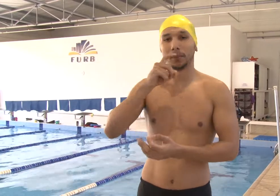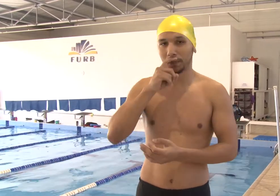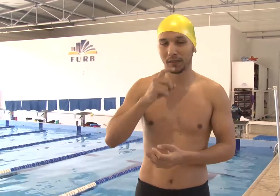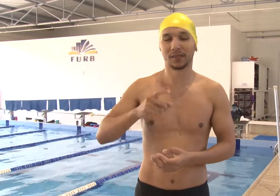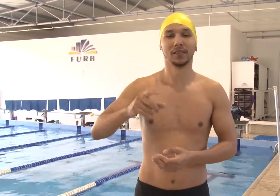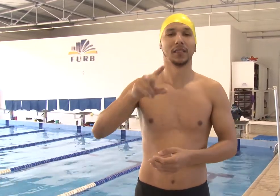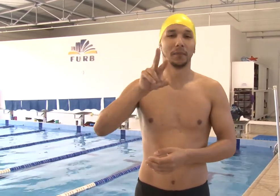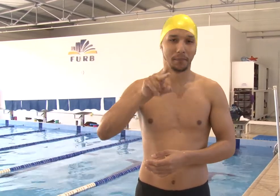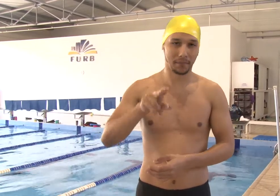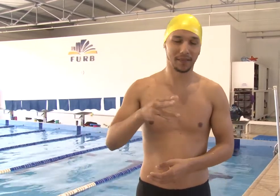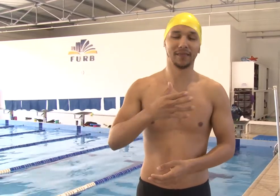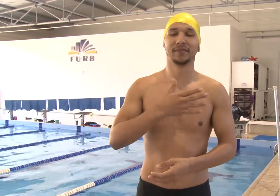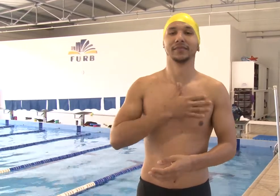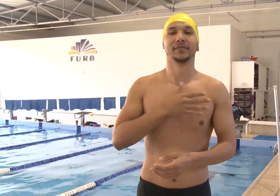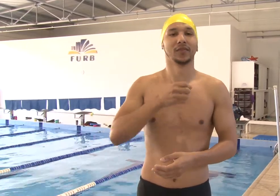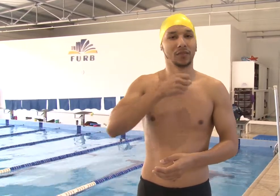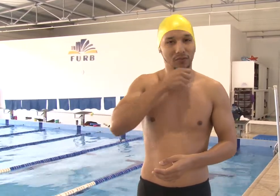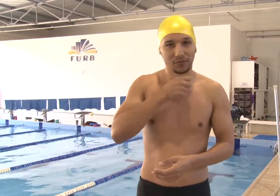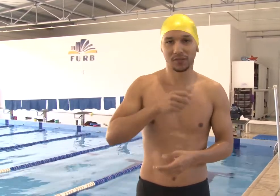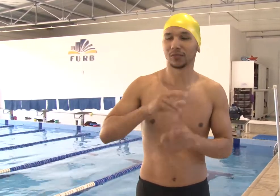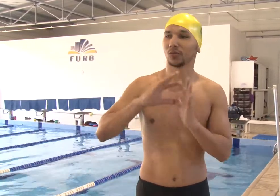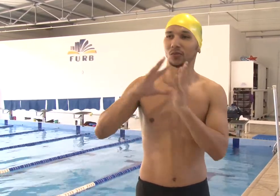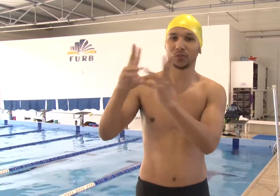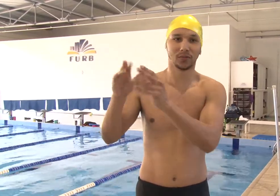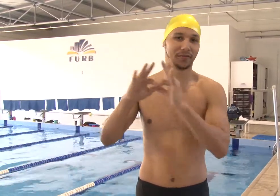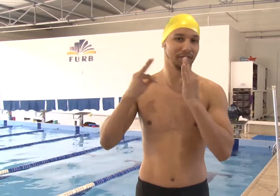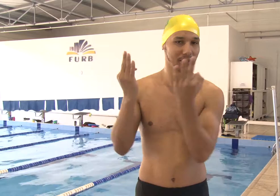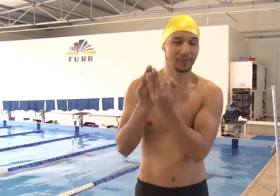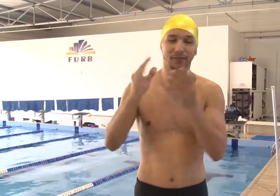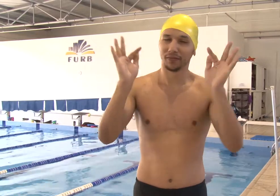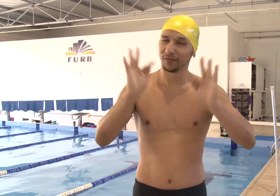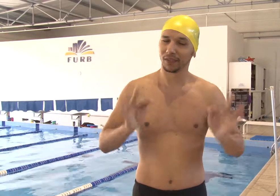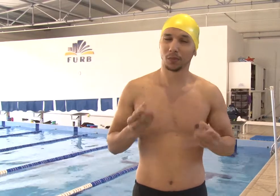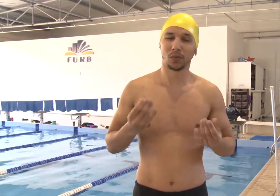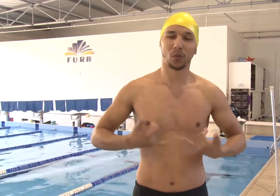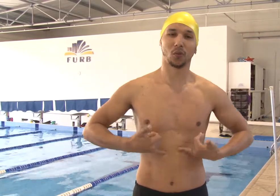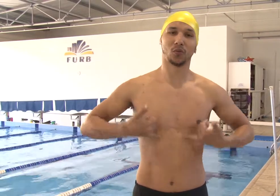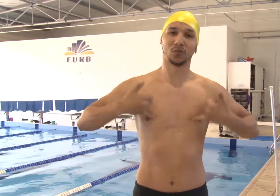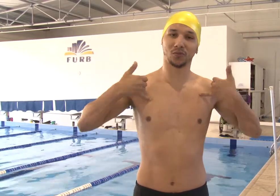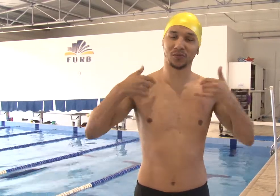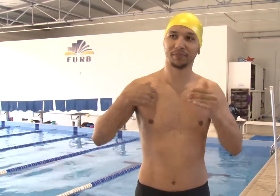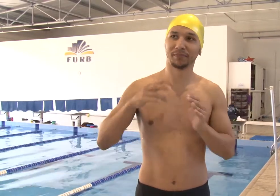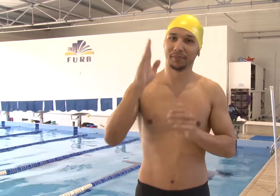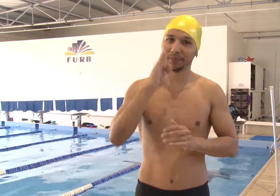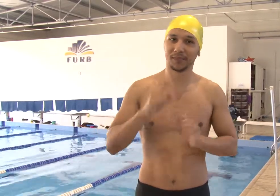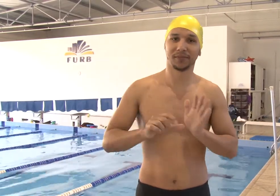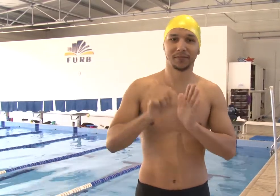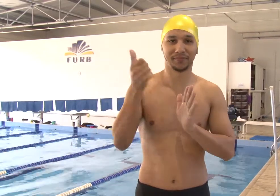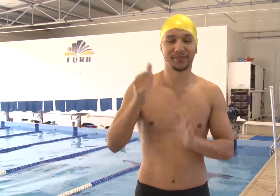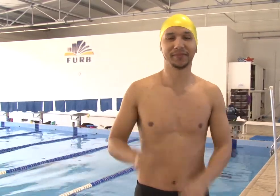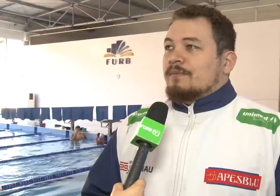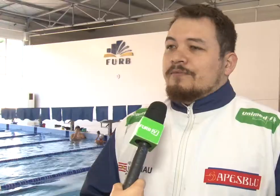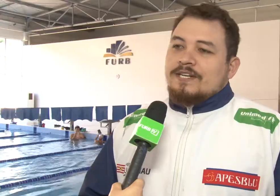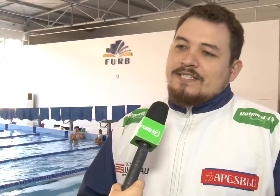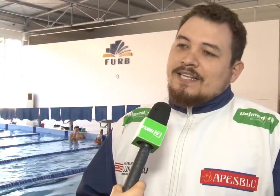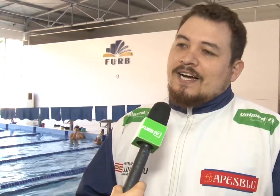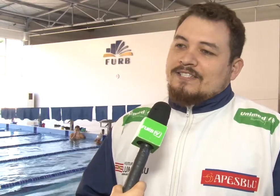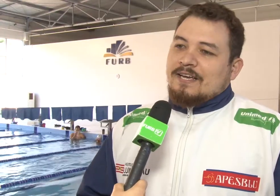avós e toda a minha família ficaram muito orgulhosos e felizes por eu estar representando o Brasil pela primeira vez. É uma felicidade, né?